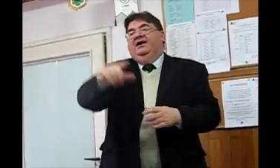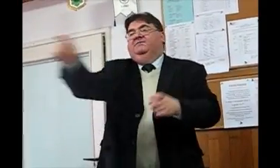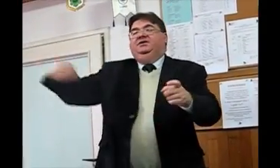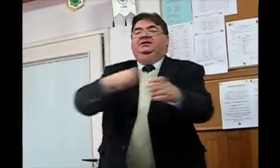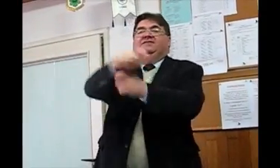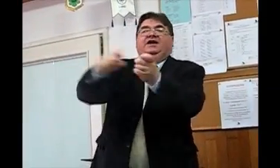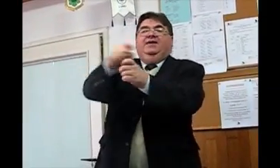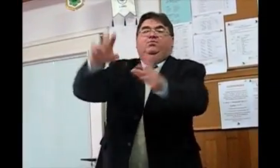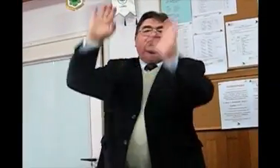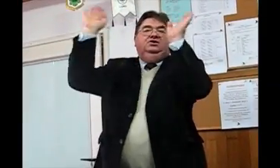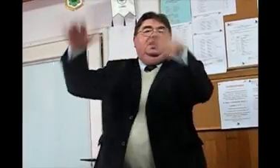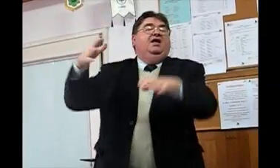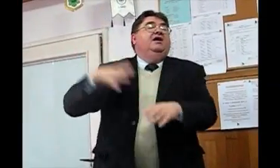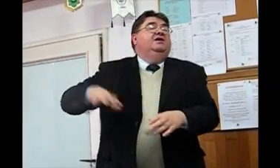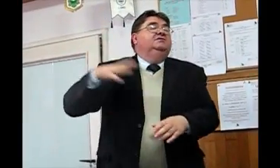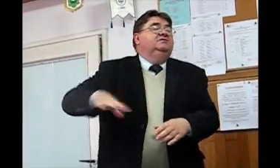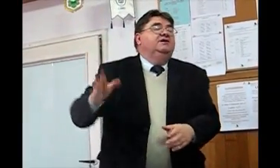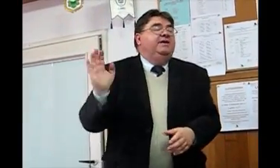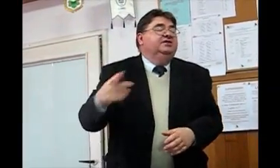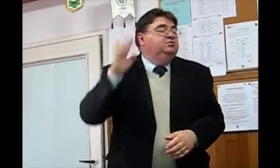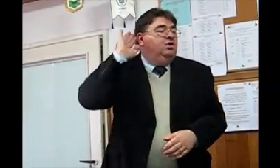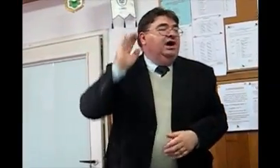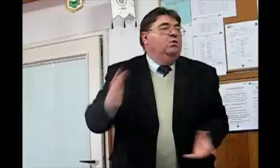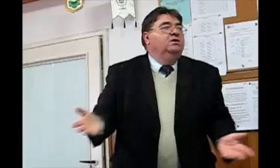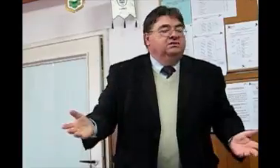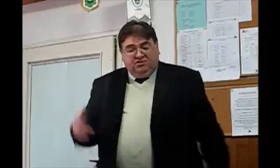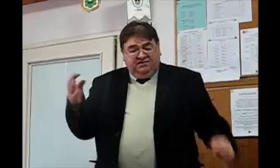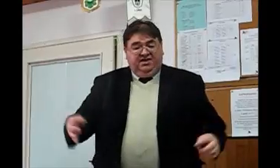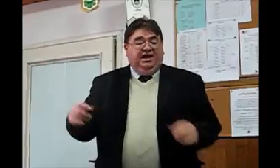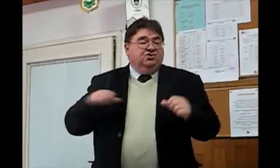się nadaje, kurzy się, nie będzie słuchał. Wina